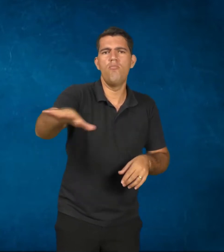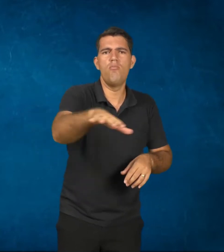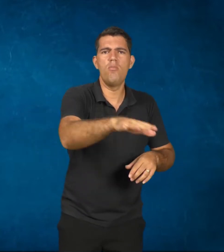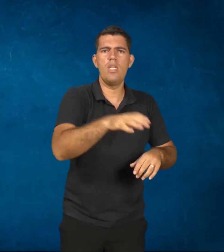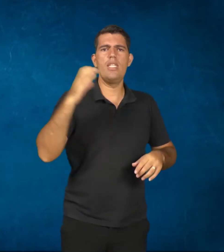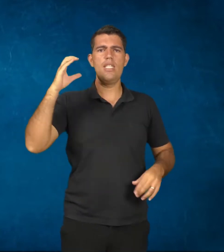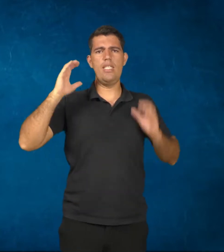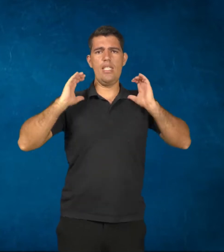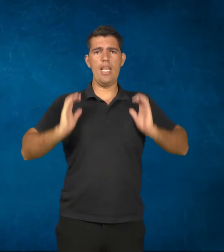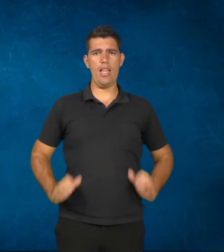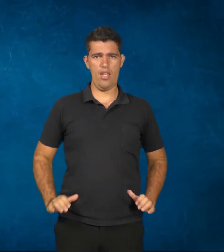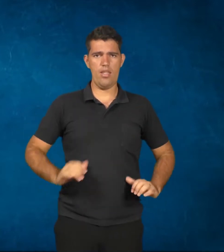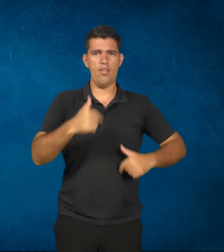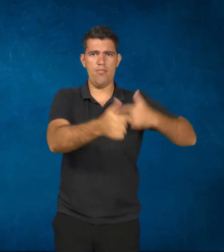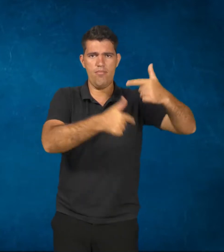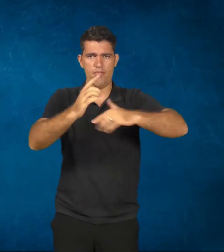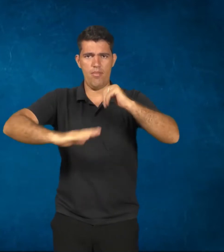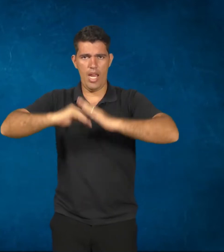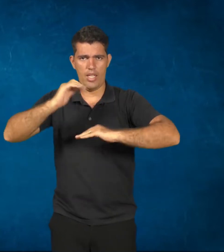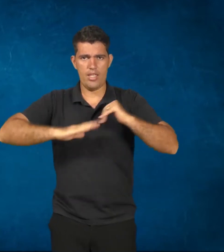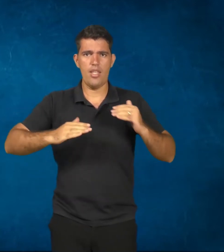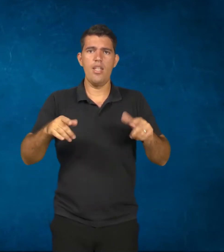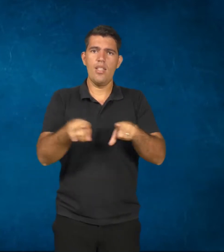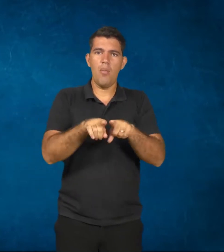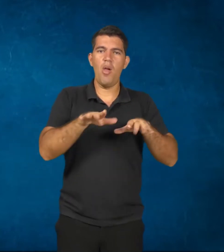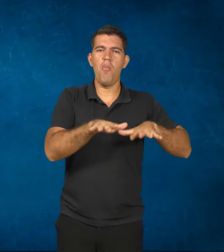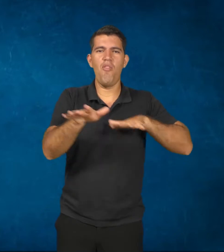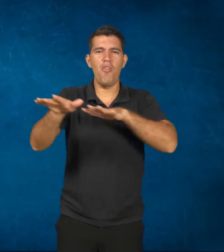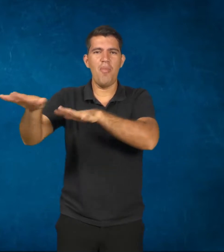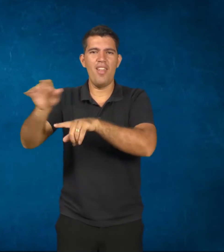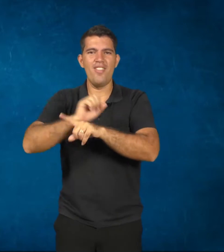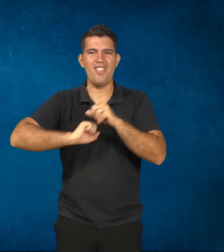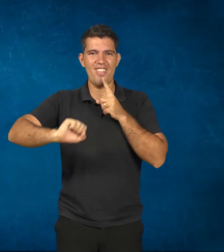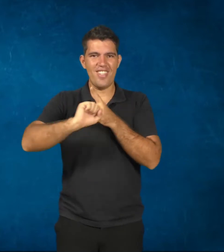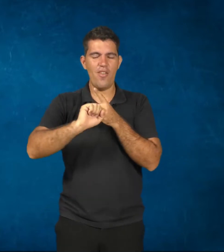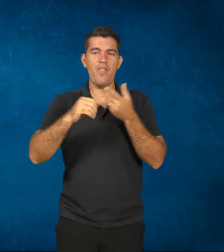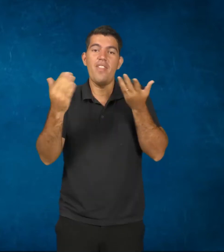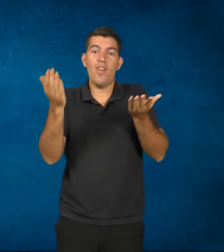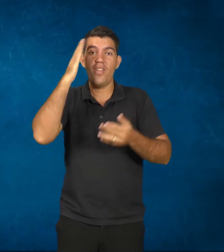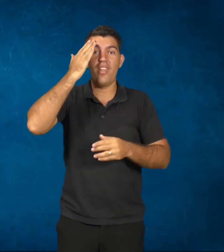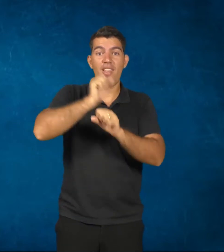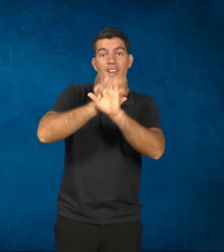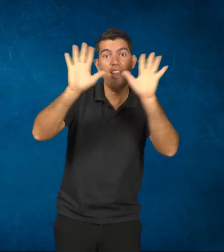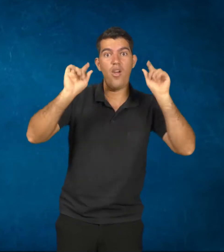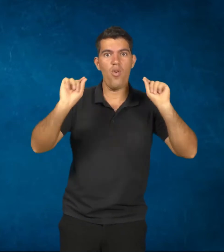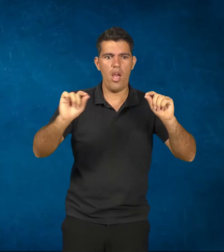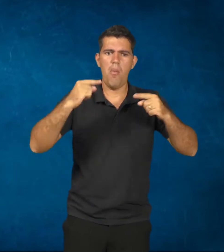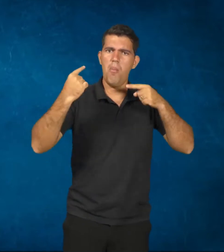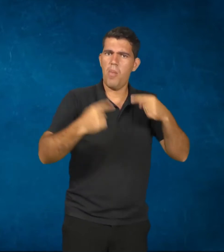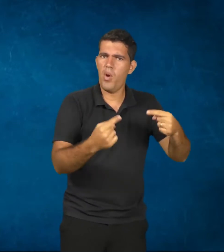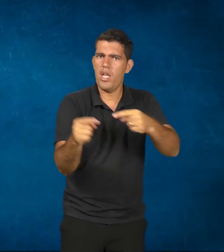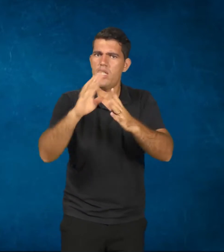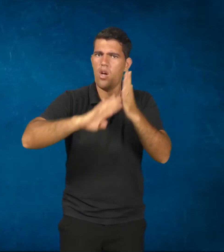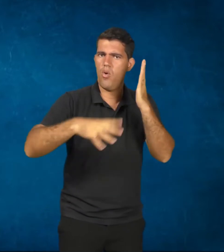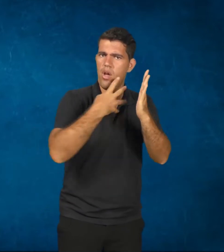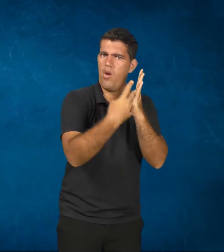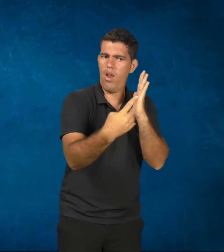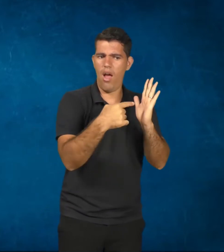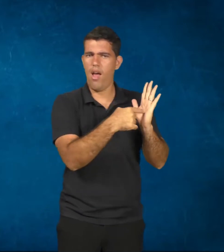da cidadania e aos movimentos sociais. Daí entender que toda política curricular é uma